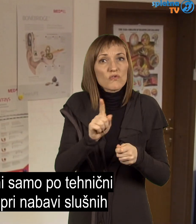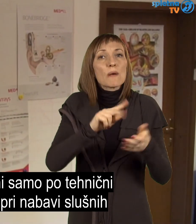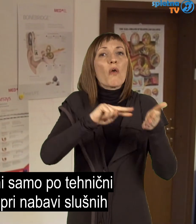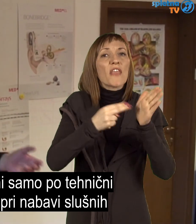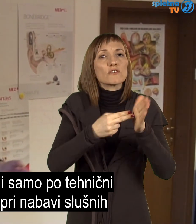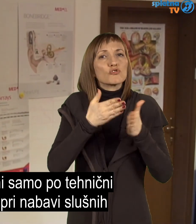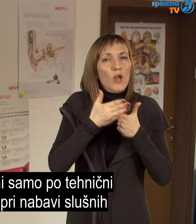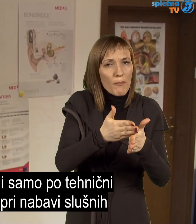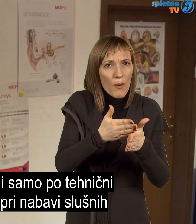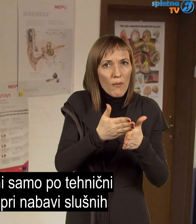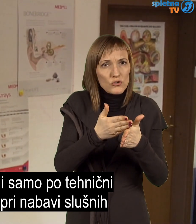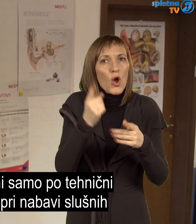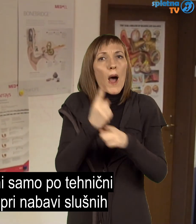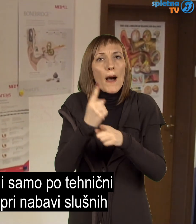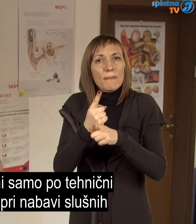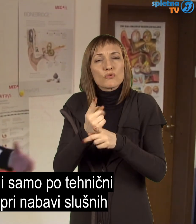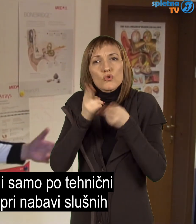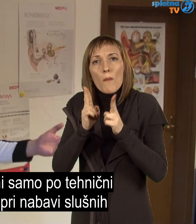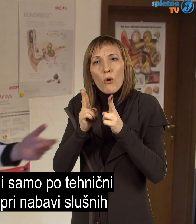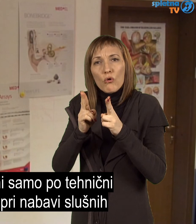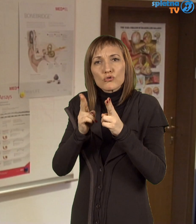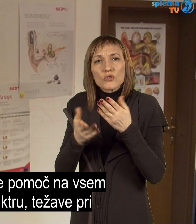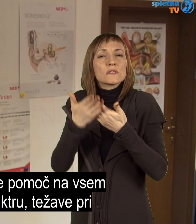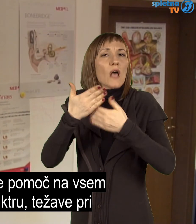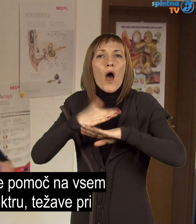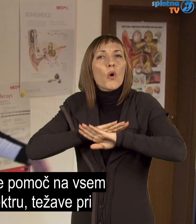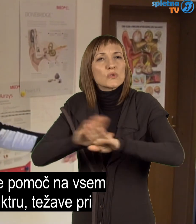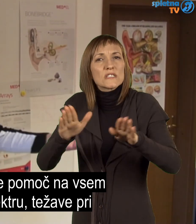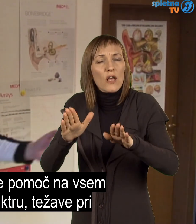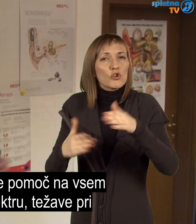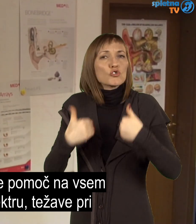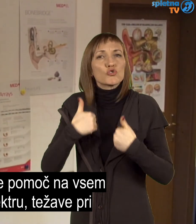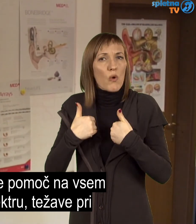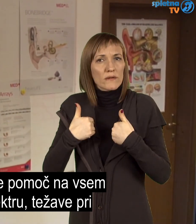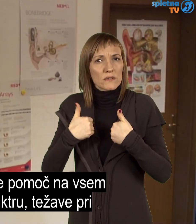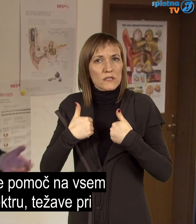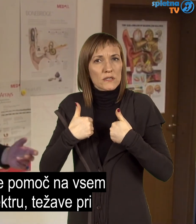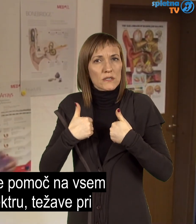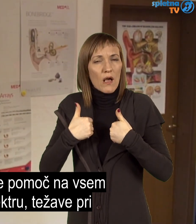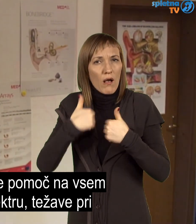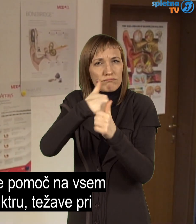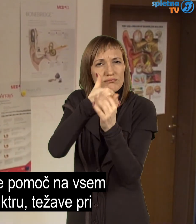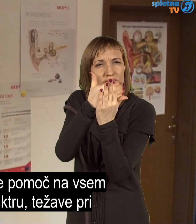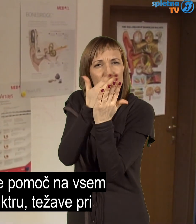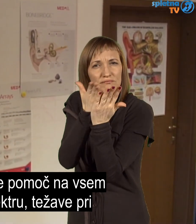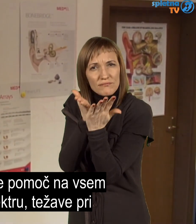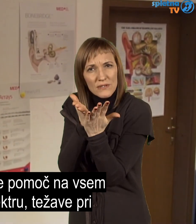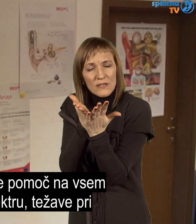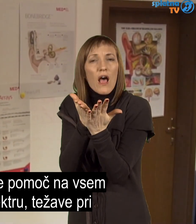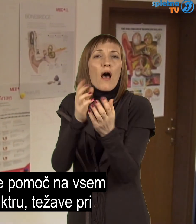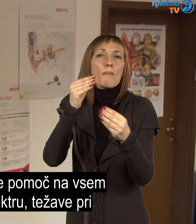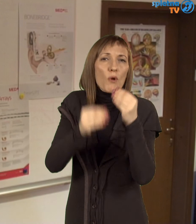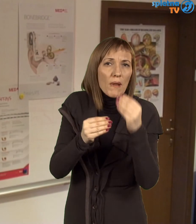tehnični plati, samo pomoč pri nabavi slušnega aparata, ampak je pomoč na vsem življenjskem spektru, tako da